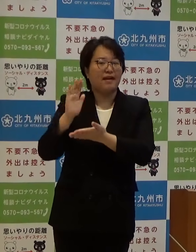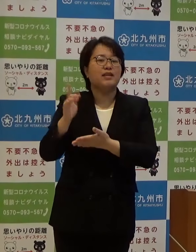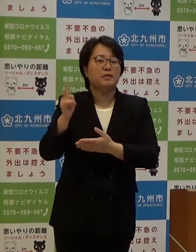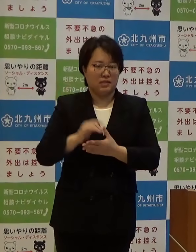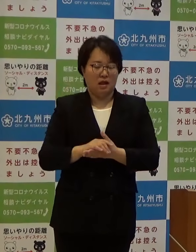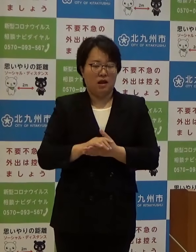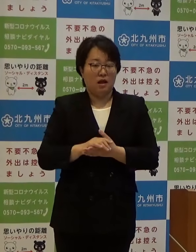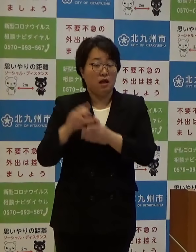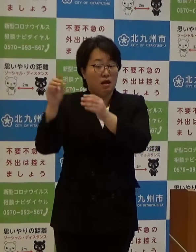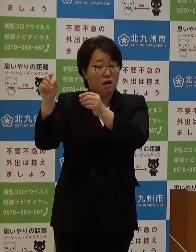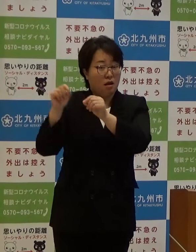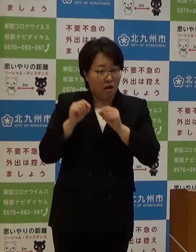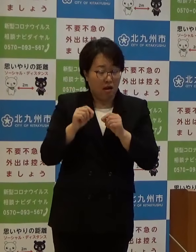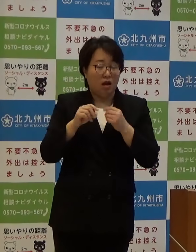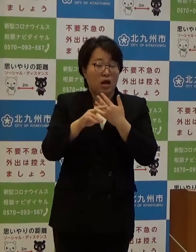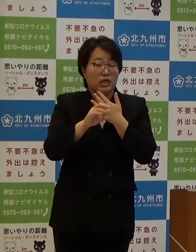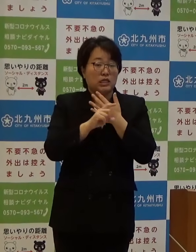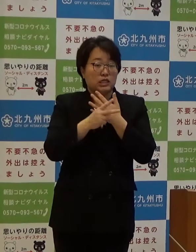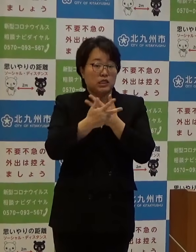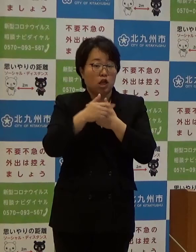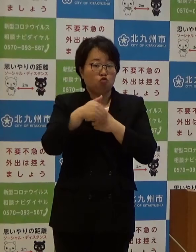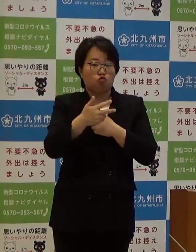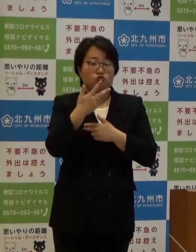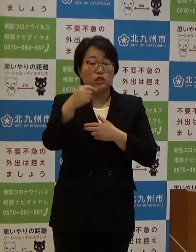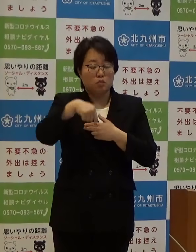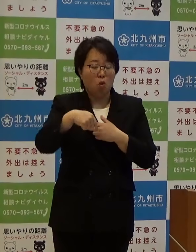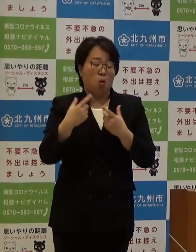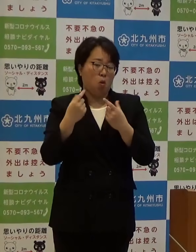として何かそういうことってありますか。